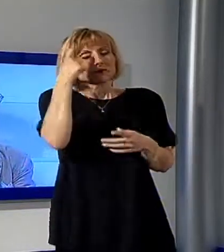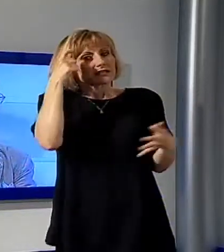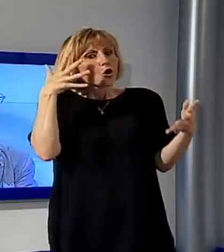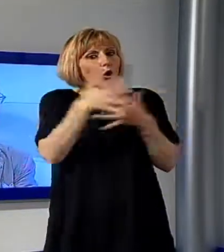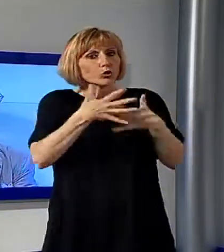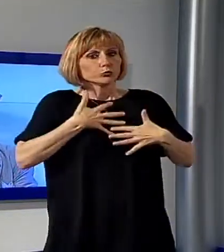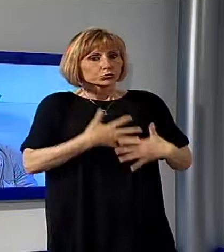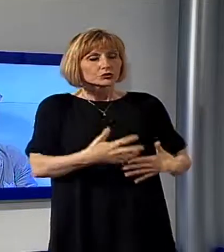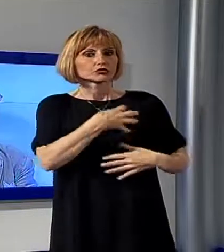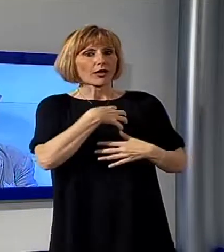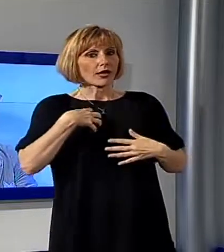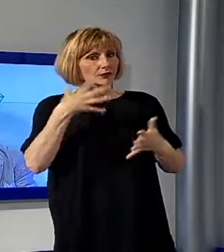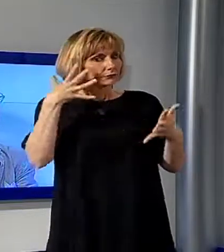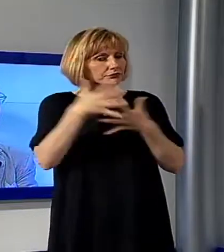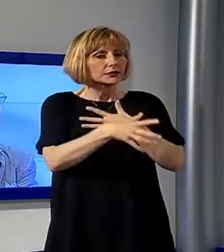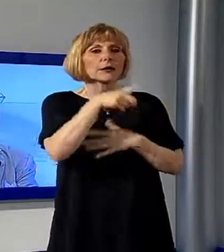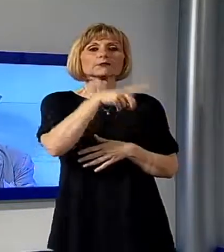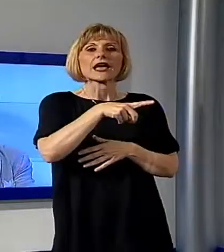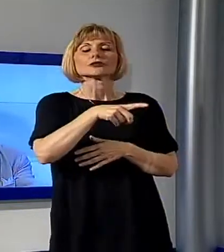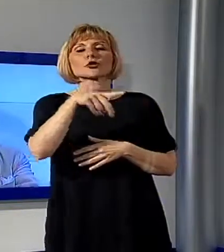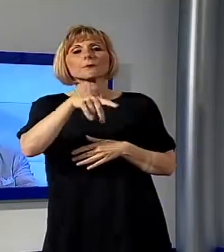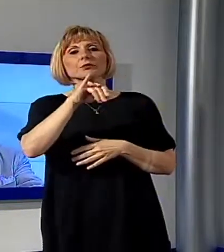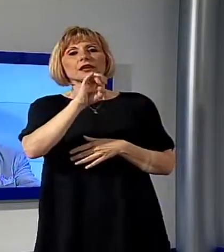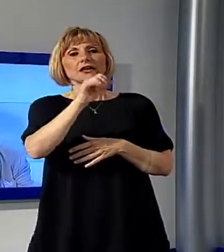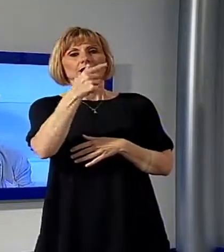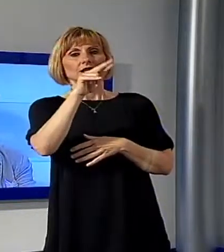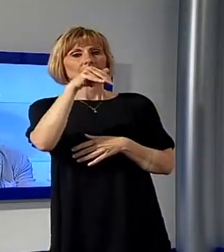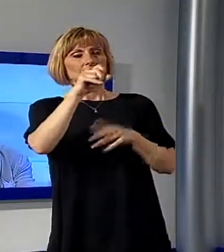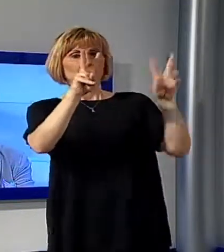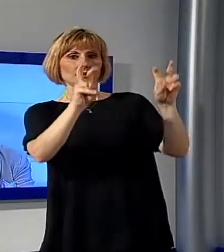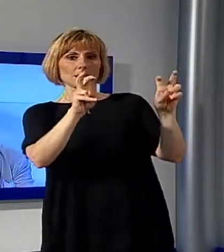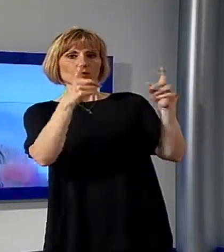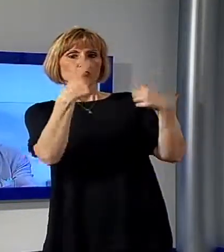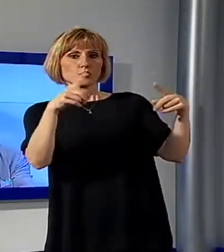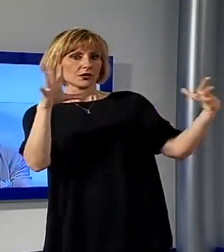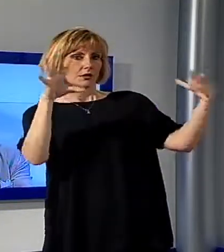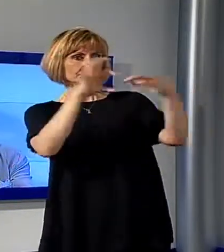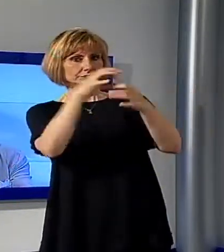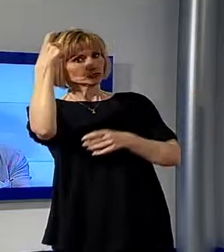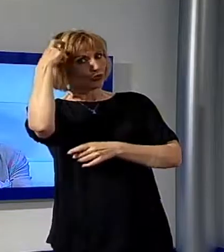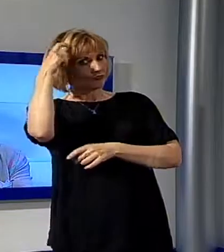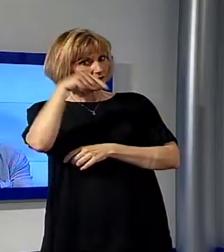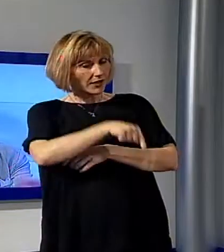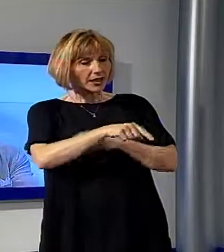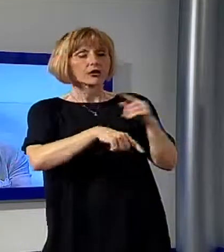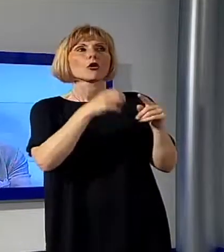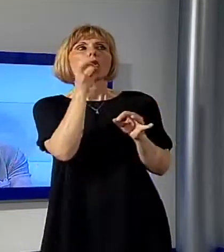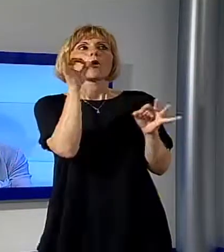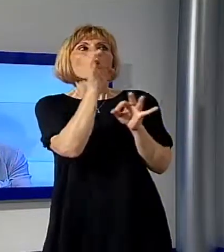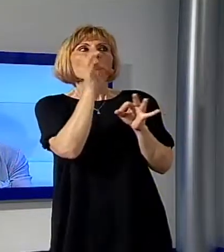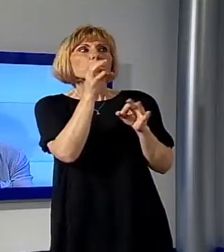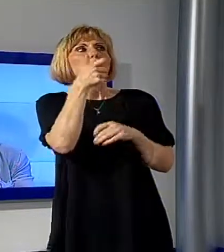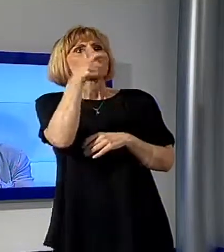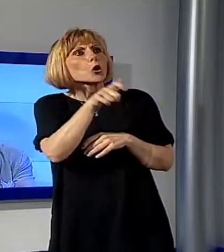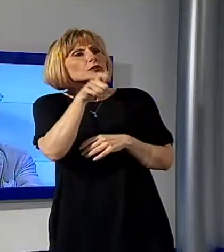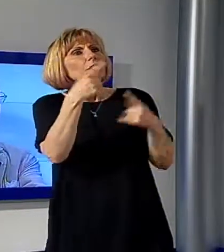o neuroscienze, Pietro Pietrini con un tema che è la musica del cervello, oppure Silvia Bencivelli, perché ci piace